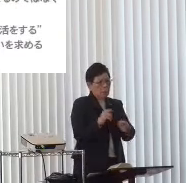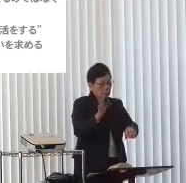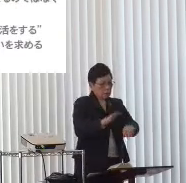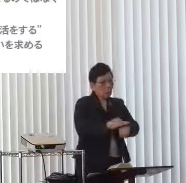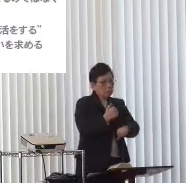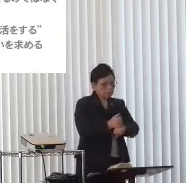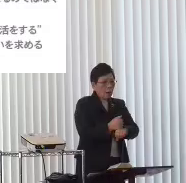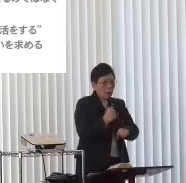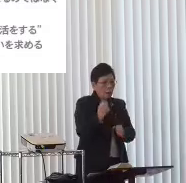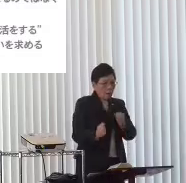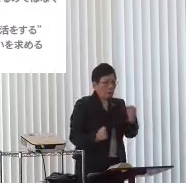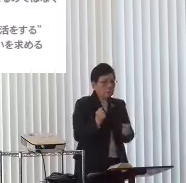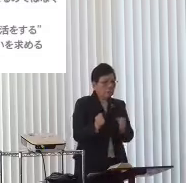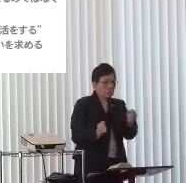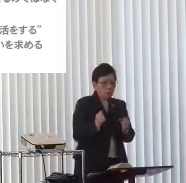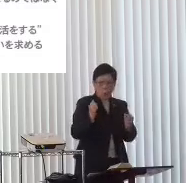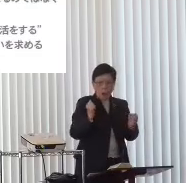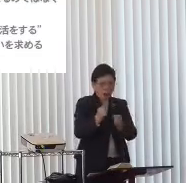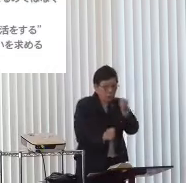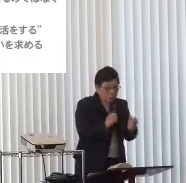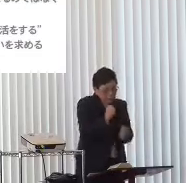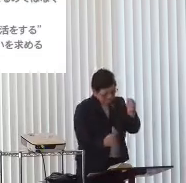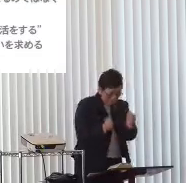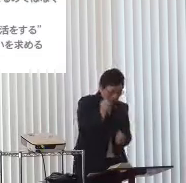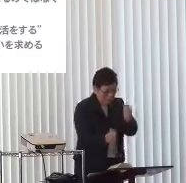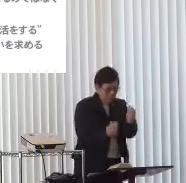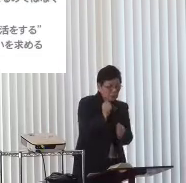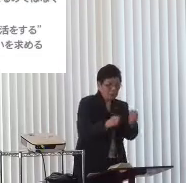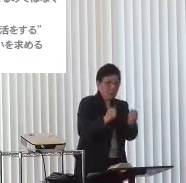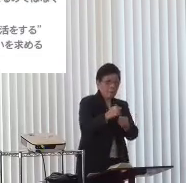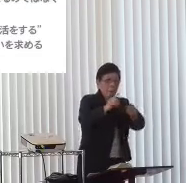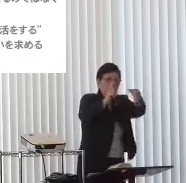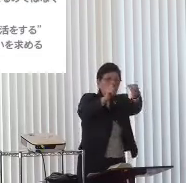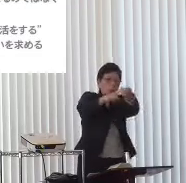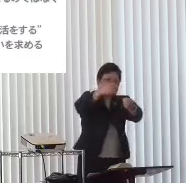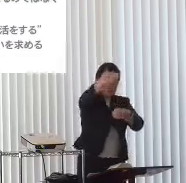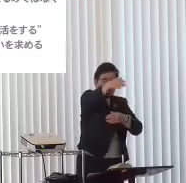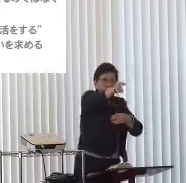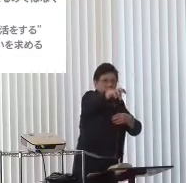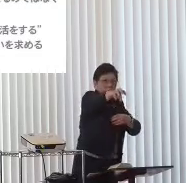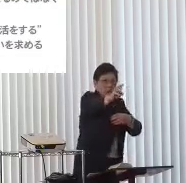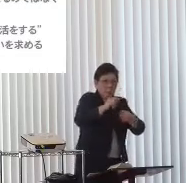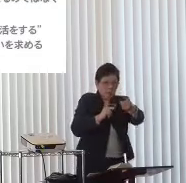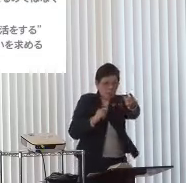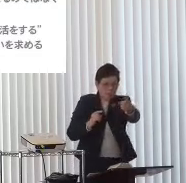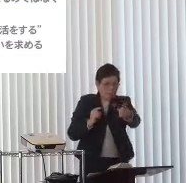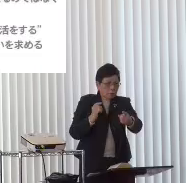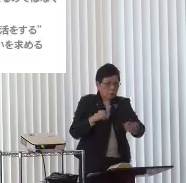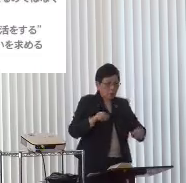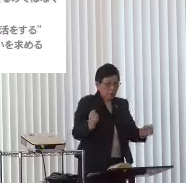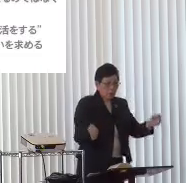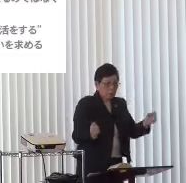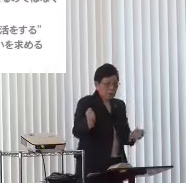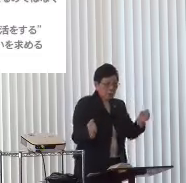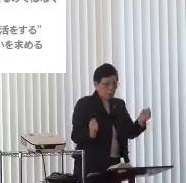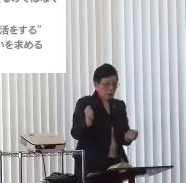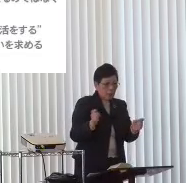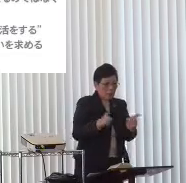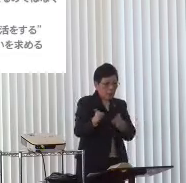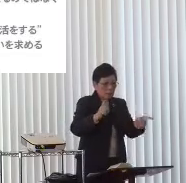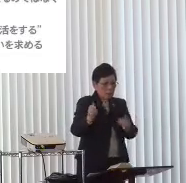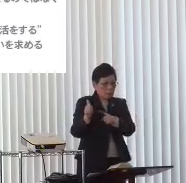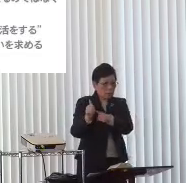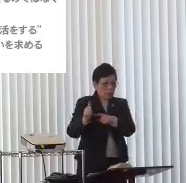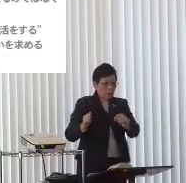はあの選手の横であの監督も走ってるんです。車でですけどね、監